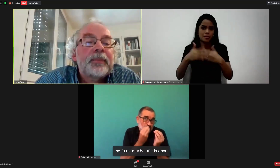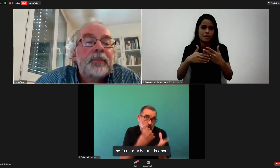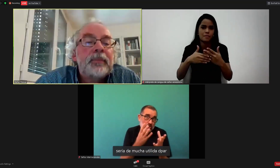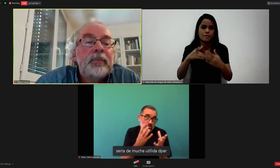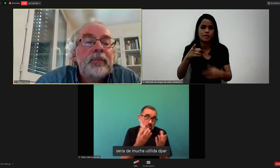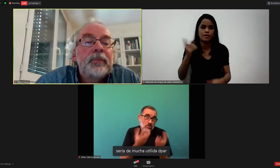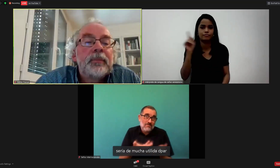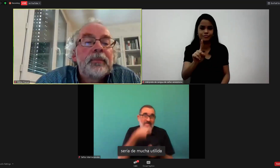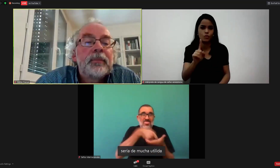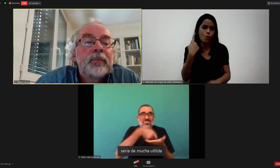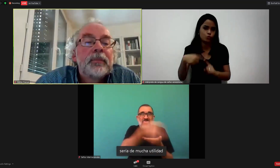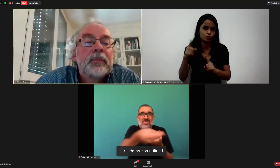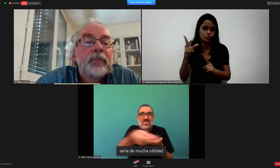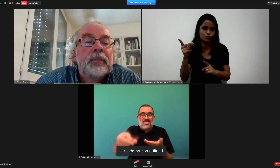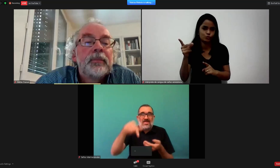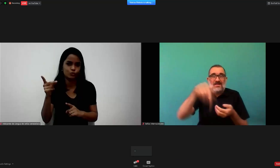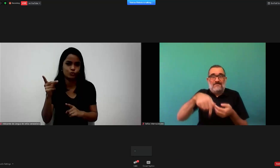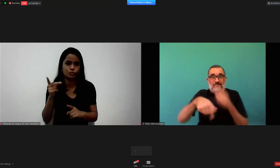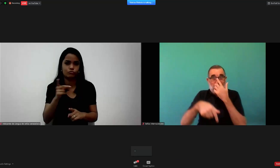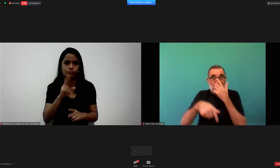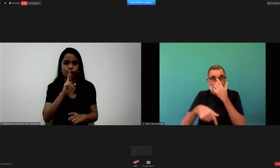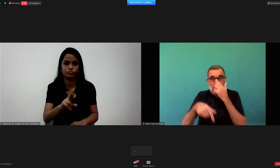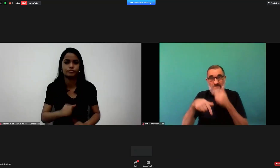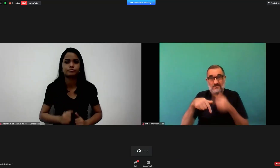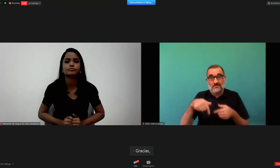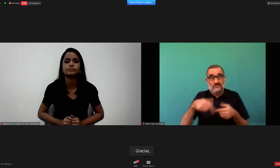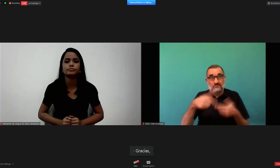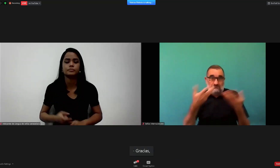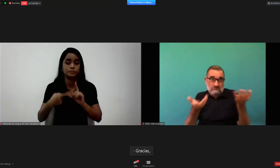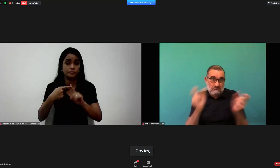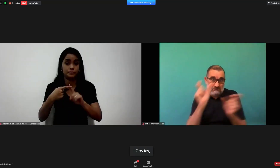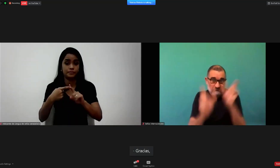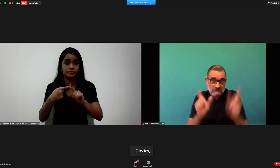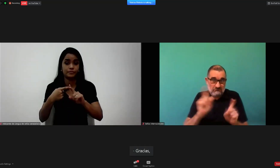Vinicius. Bueno, gracias, Esteban.